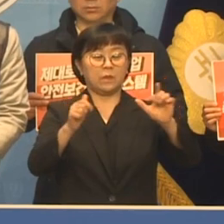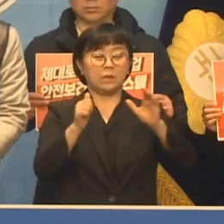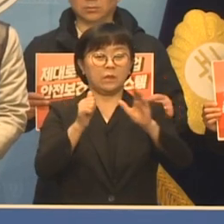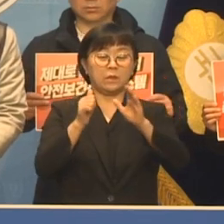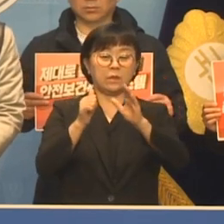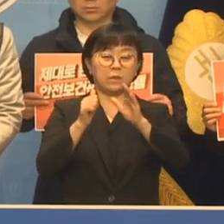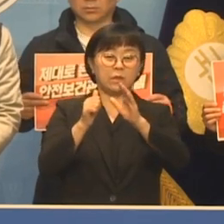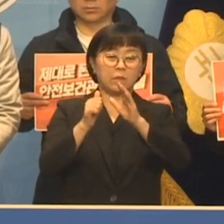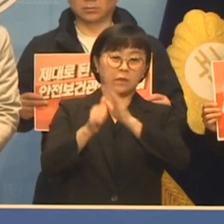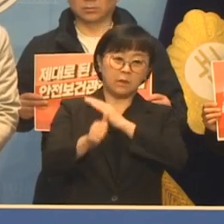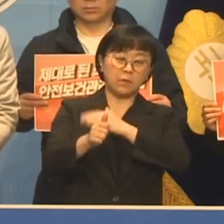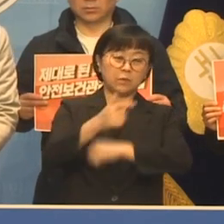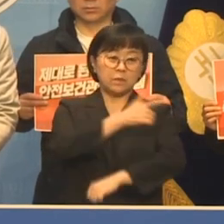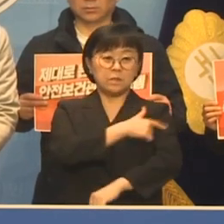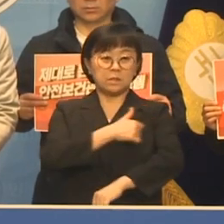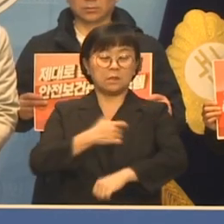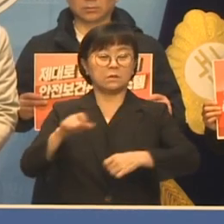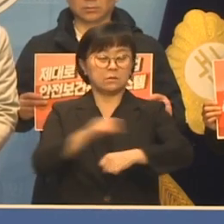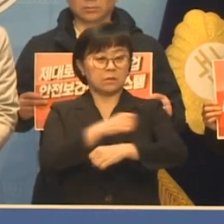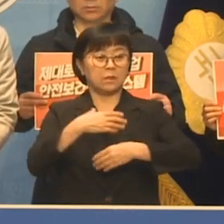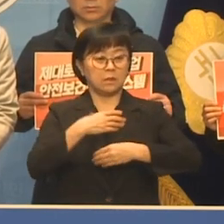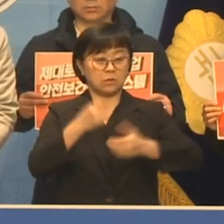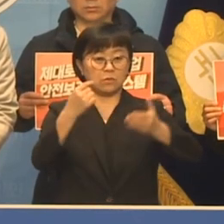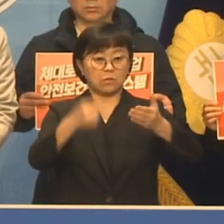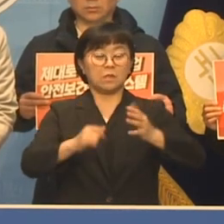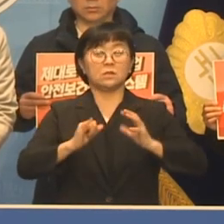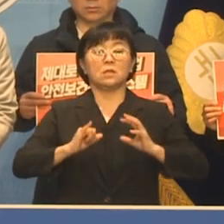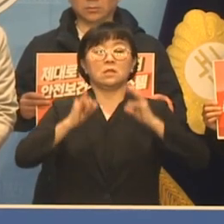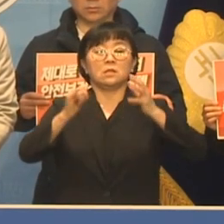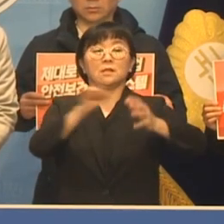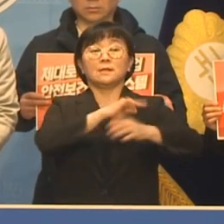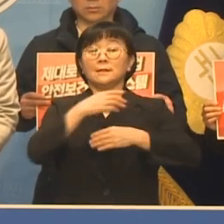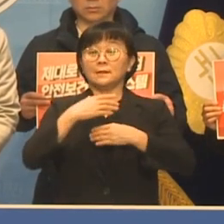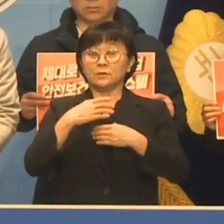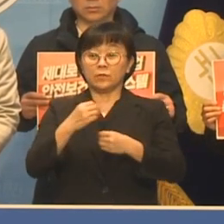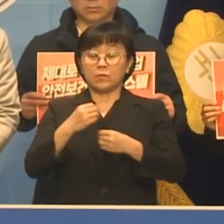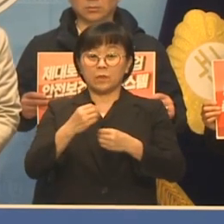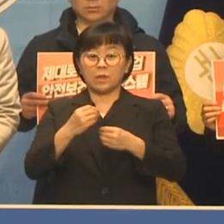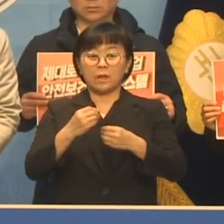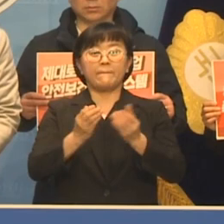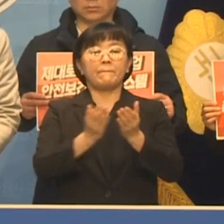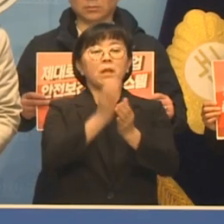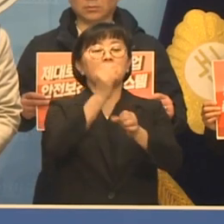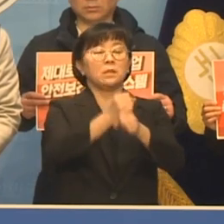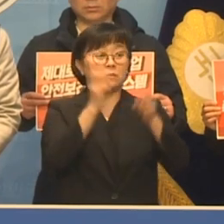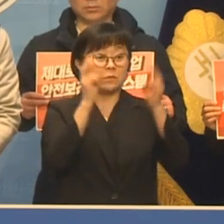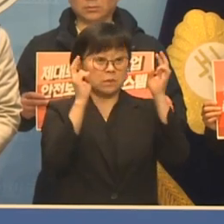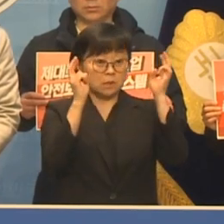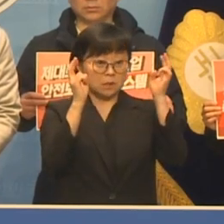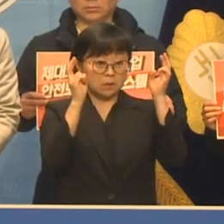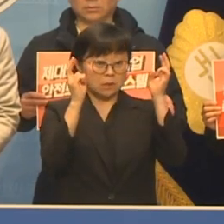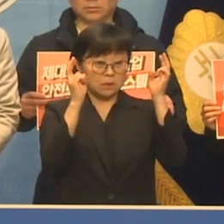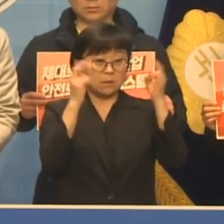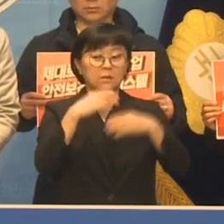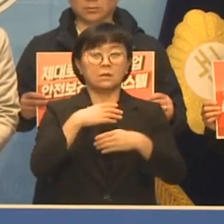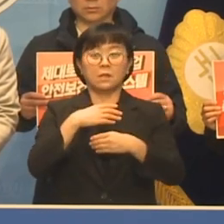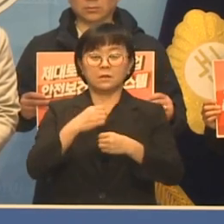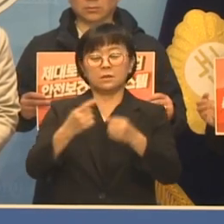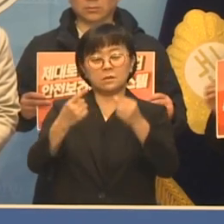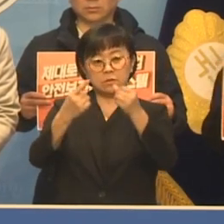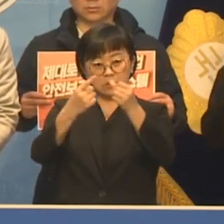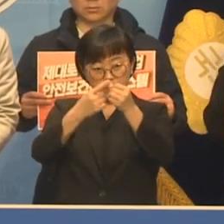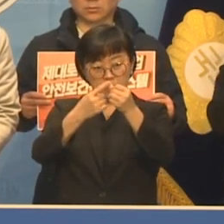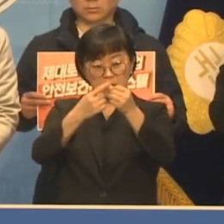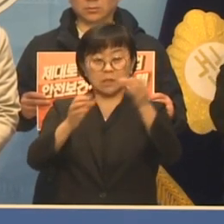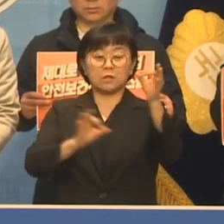대표이사는 특별안전교육에서 세상에서 가장 안전한 조선소를 만들자며 안전이